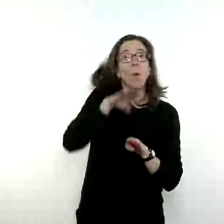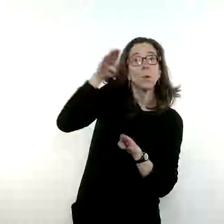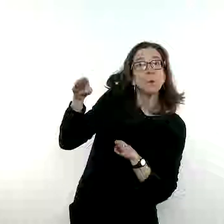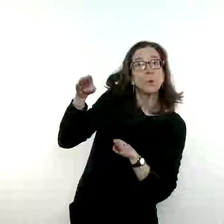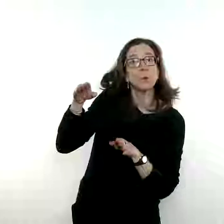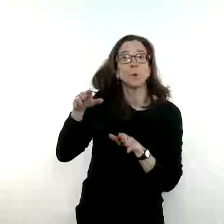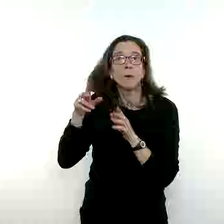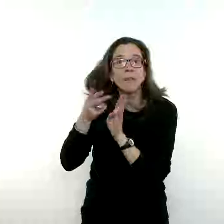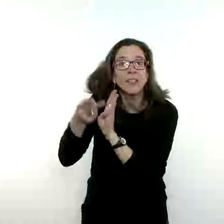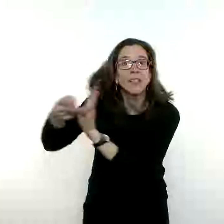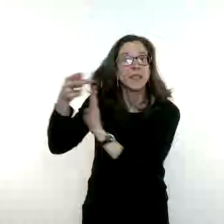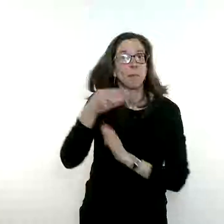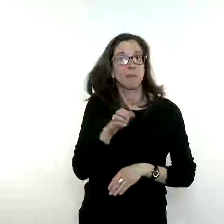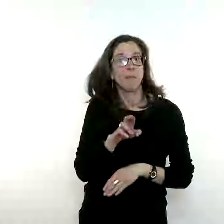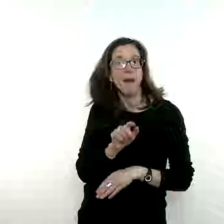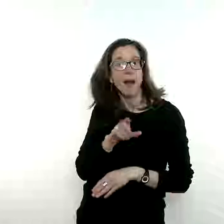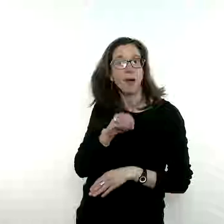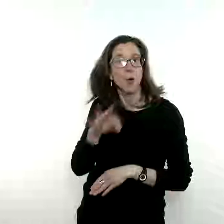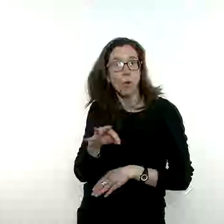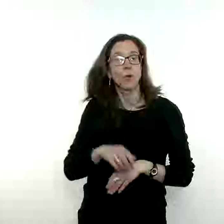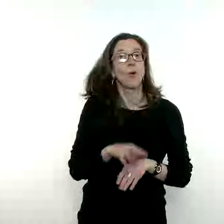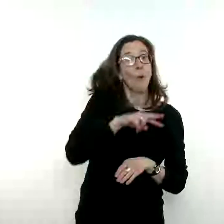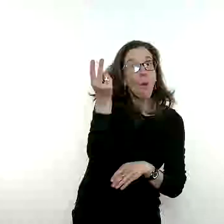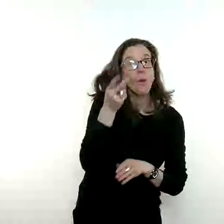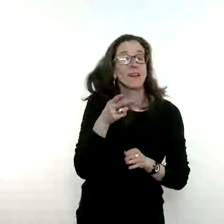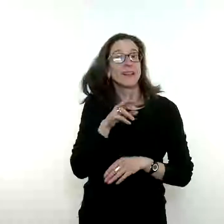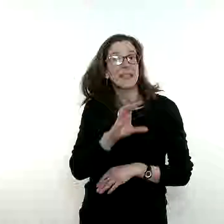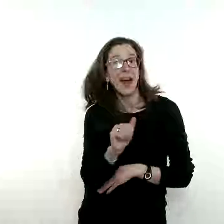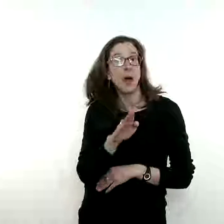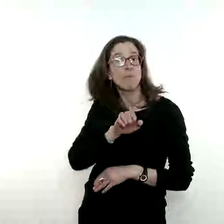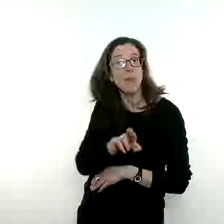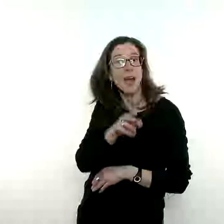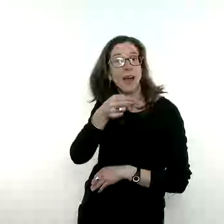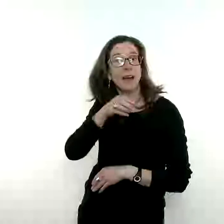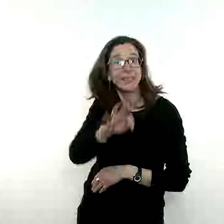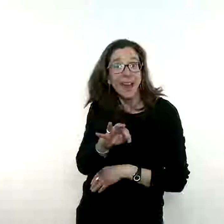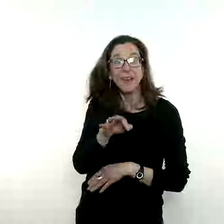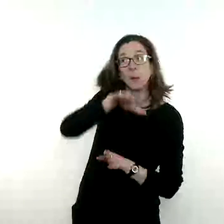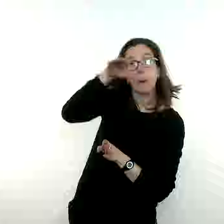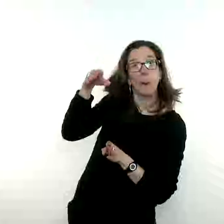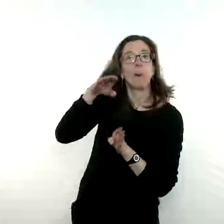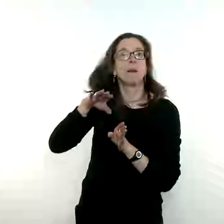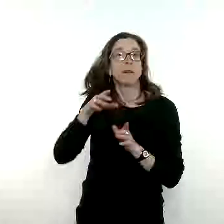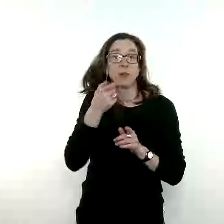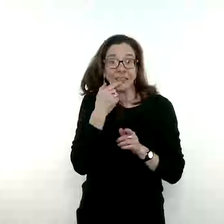à proximité des premières résidences. Et cette cuvée-là vient vraiment des quelques vignes qui